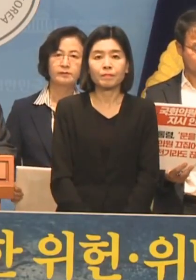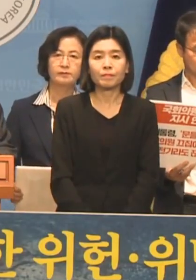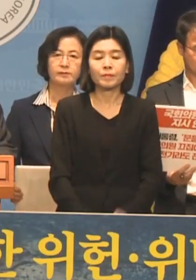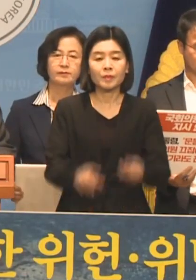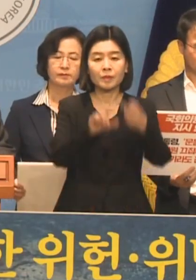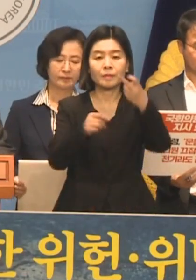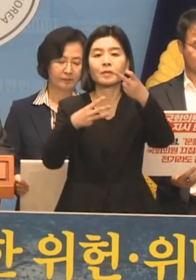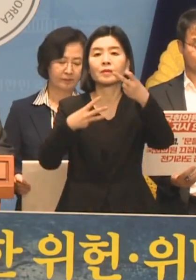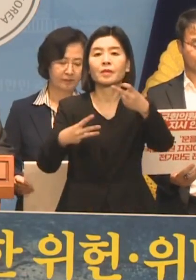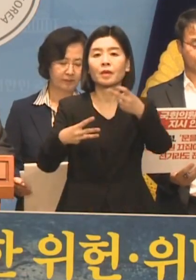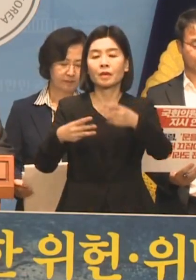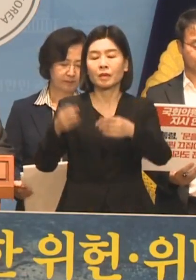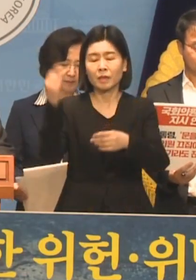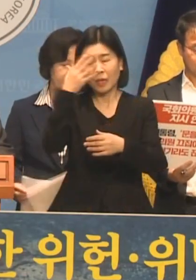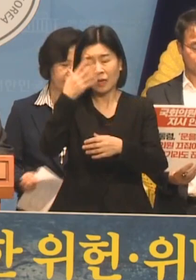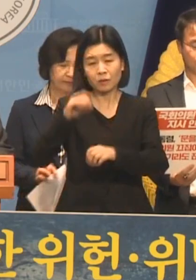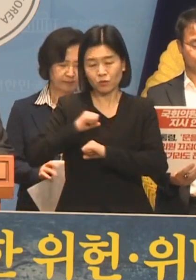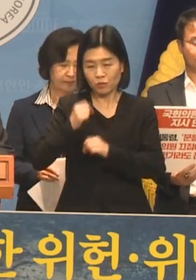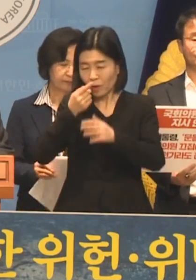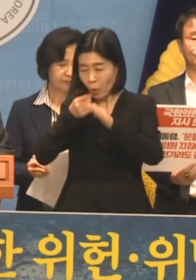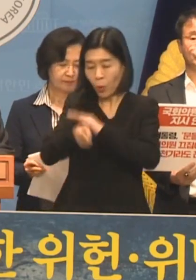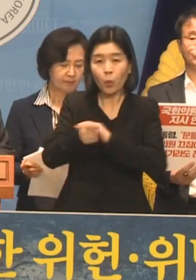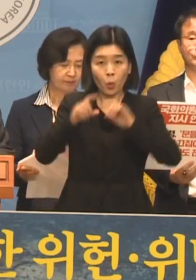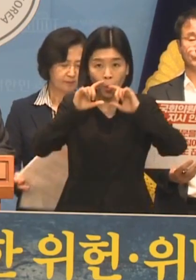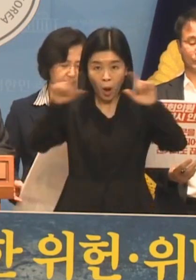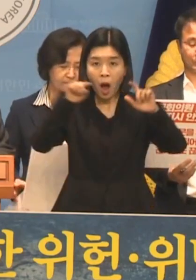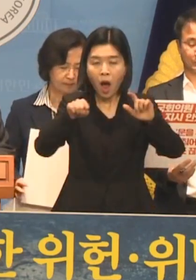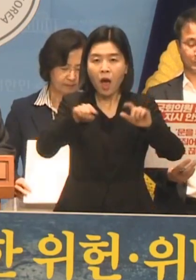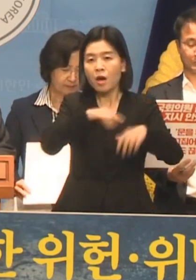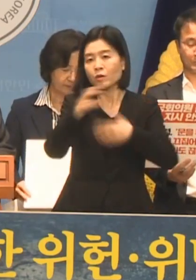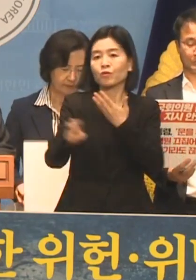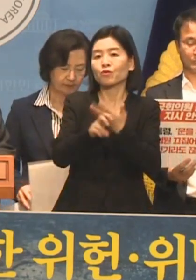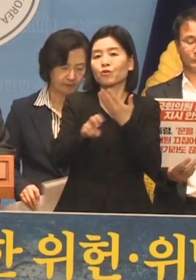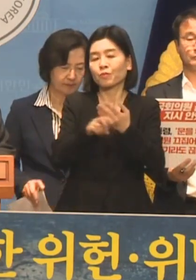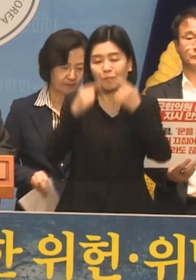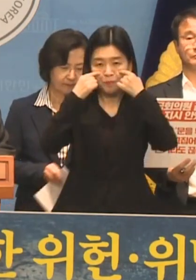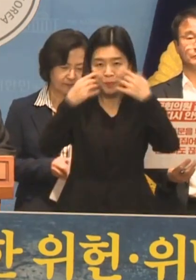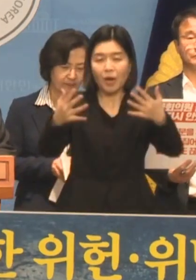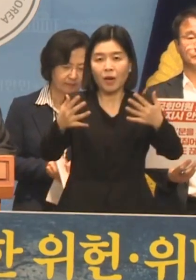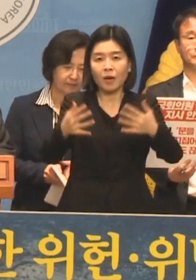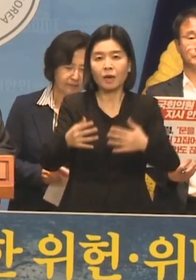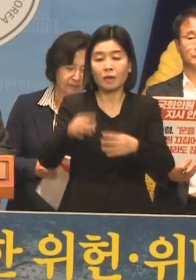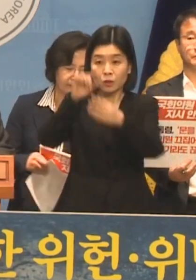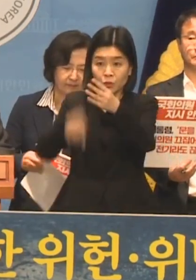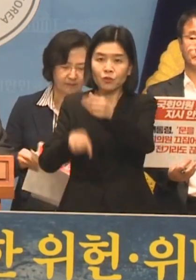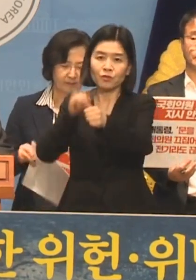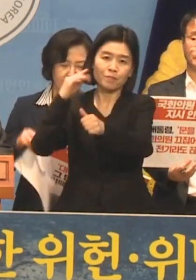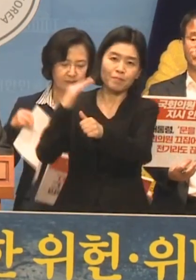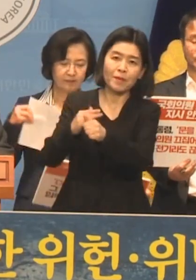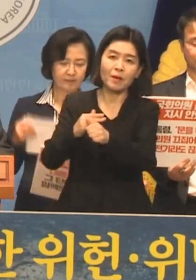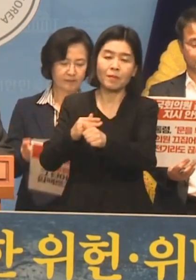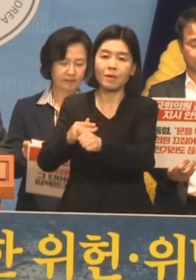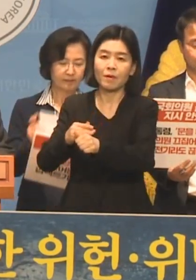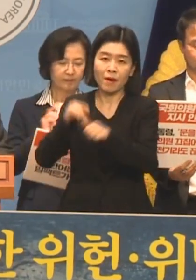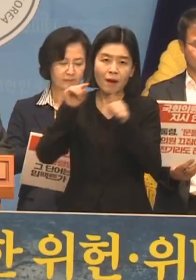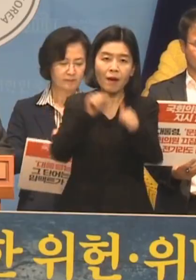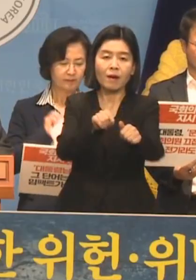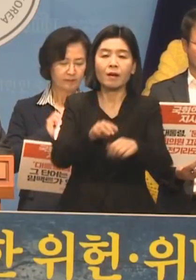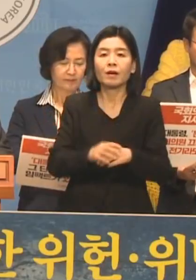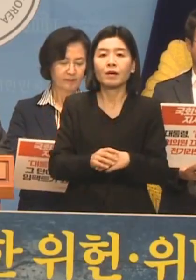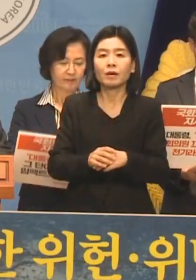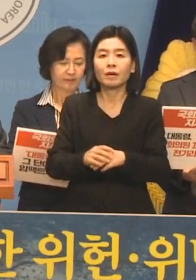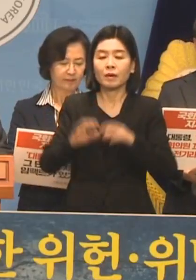(12.3) 비상계엄은 명백한 위헌, 위법이다. 윤석열을 파면하라. 내란